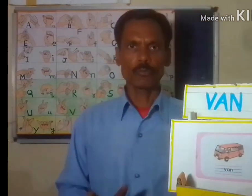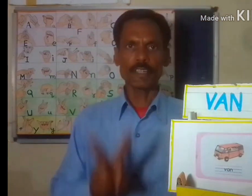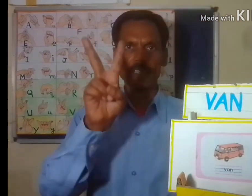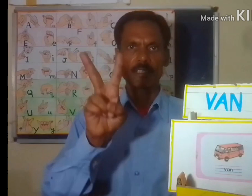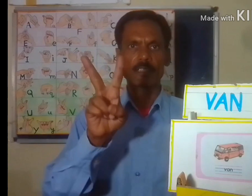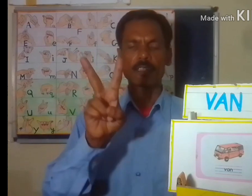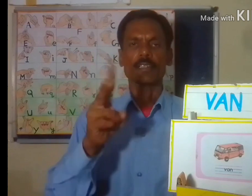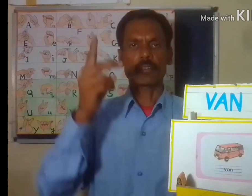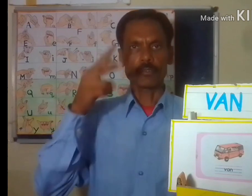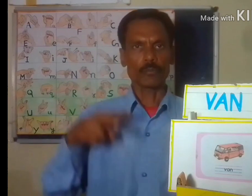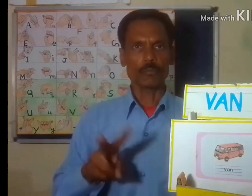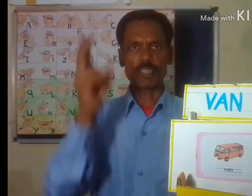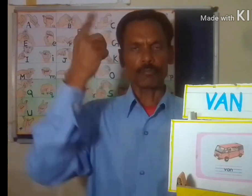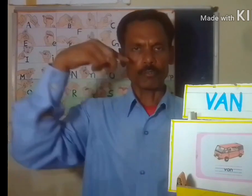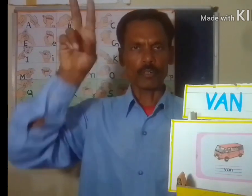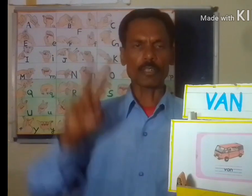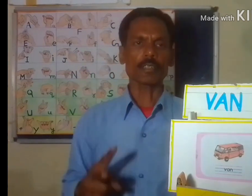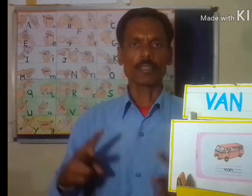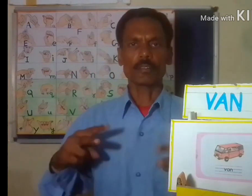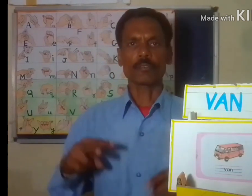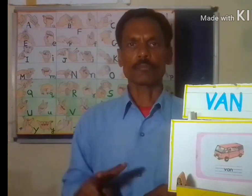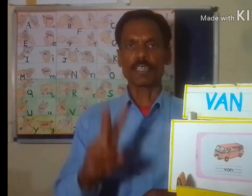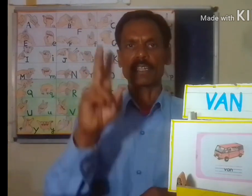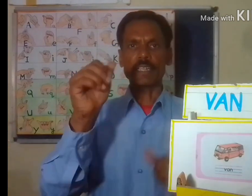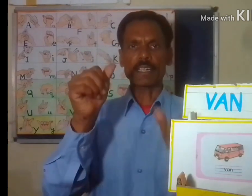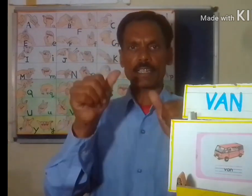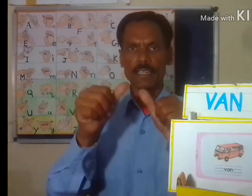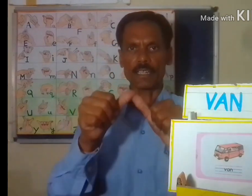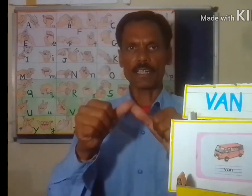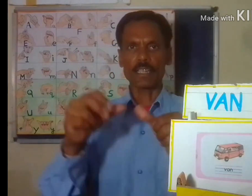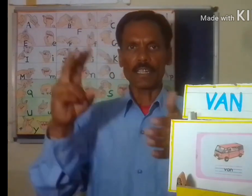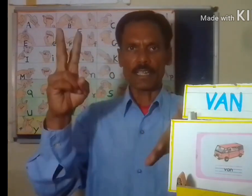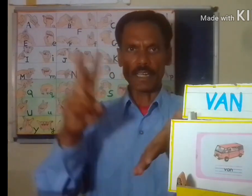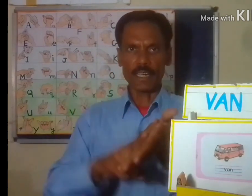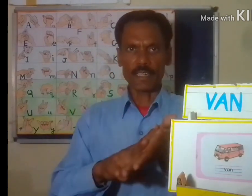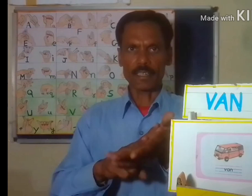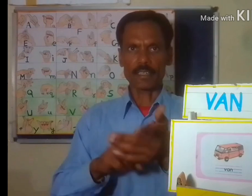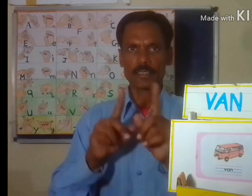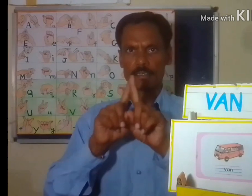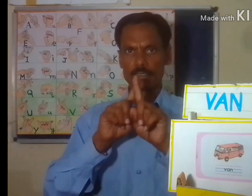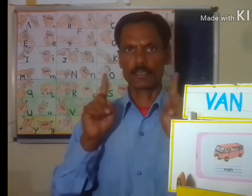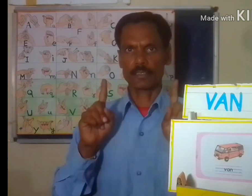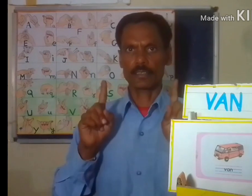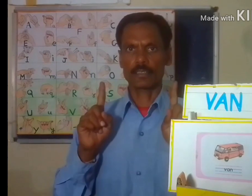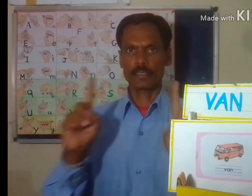वी वी फॉर वी ई एन